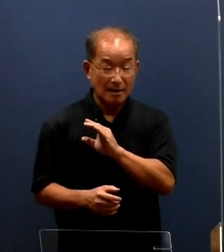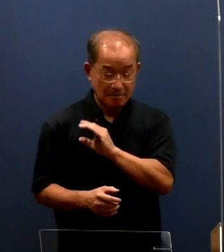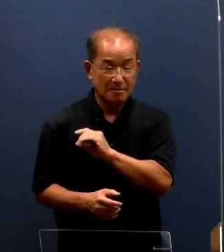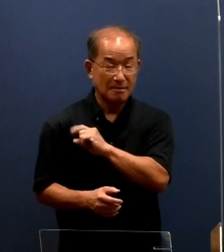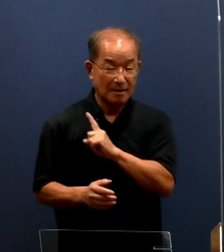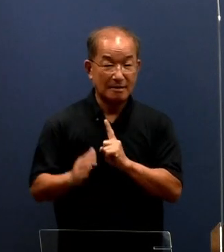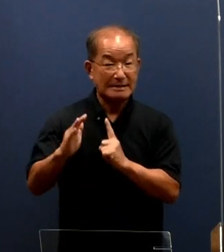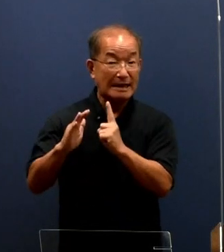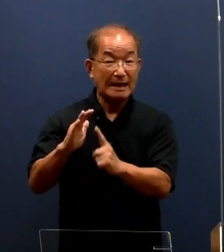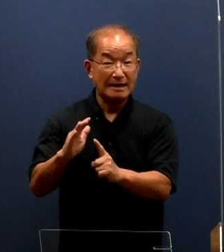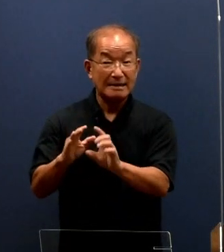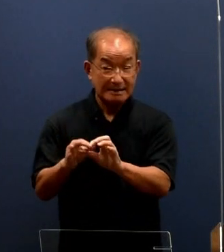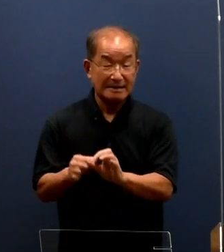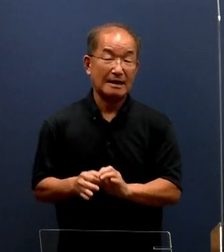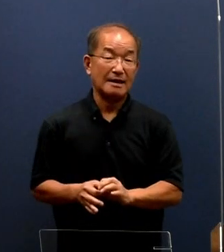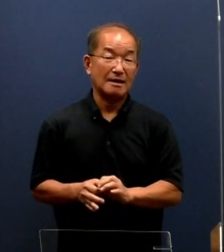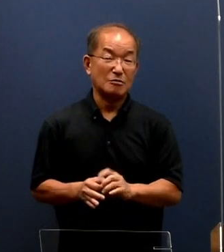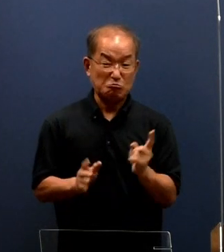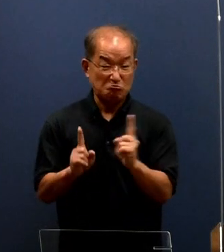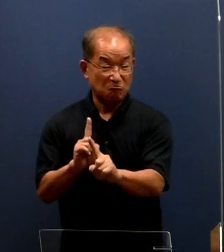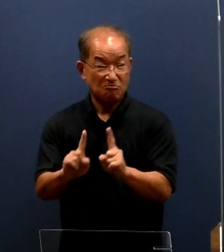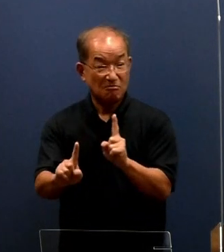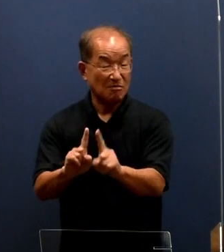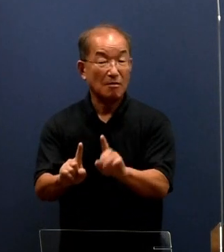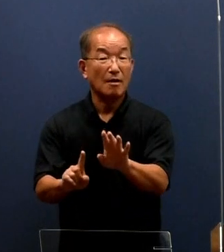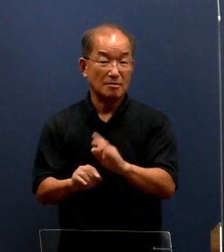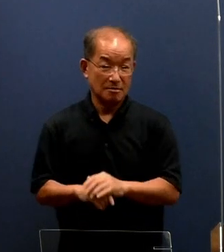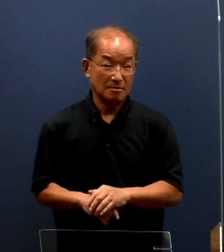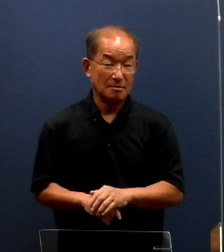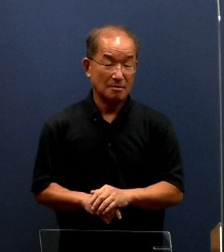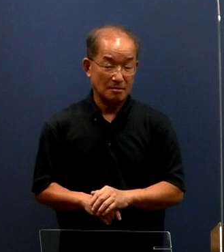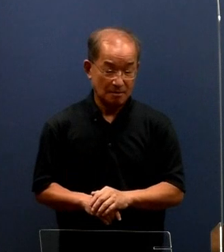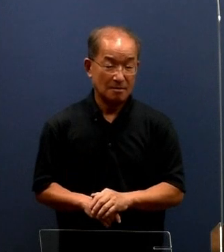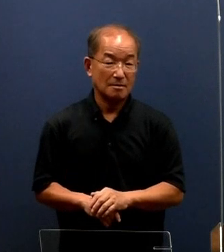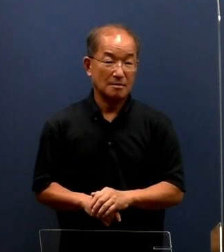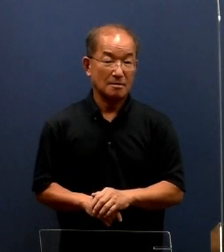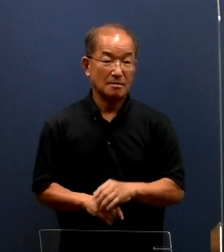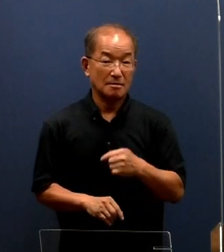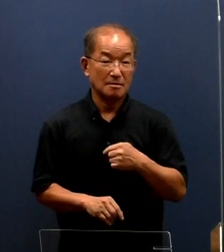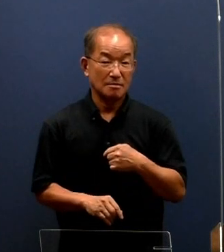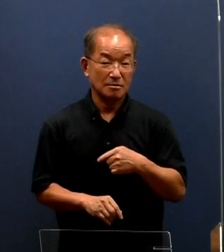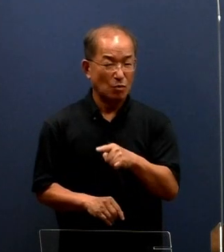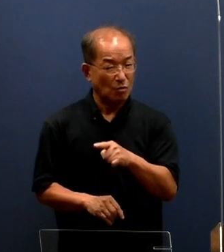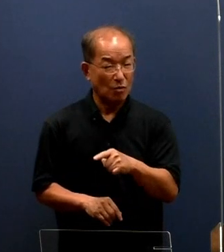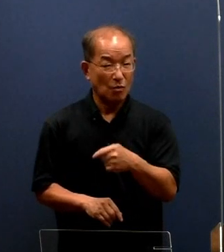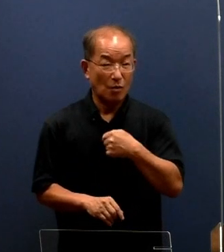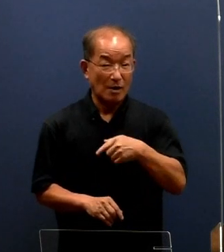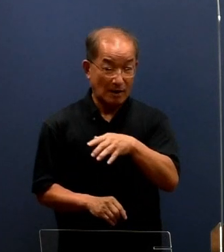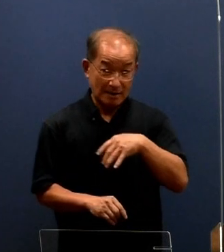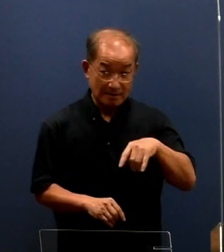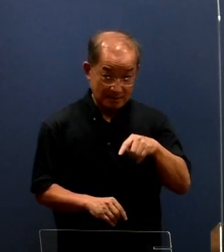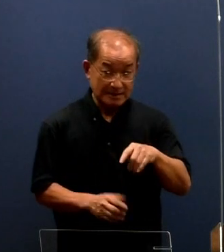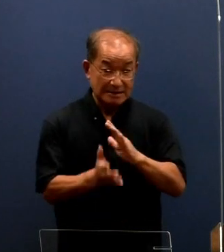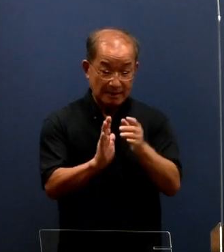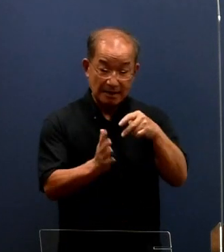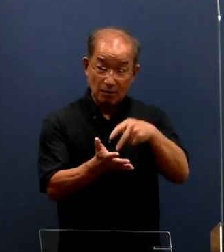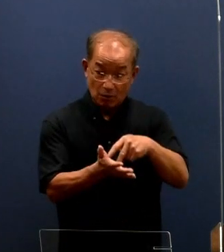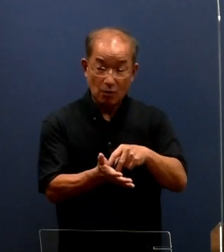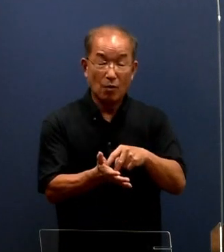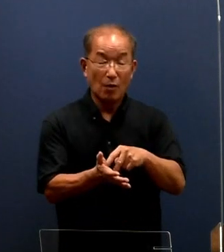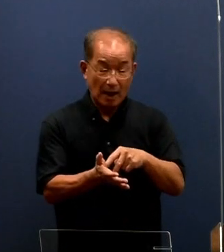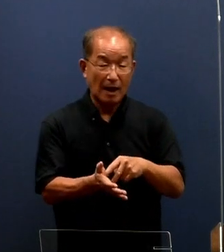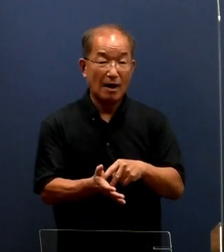発熱外来に殺到してる。そんなことが生じるぐらいだったら、我々がマンパワー投入して、我々は連絡を